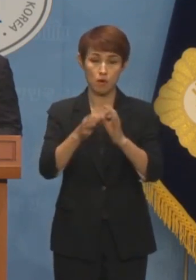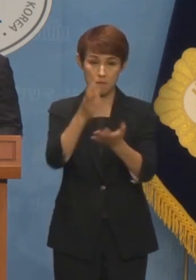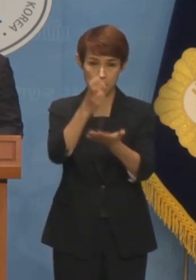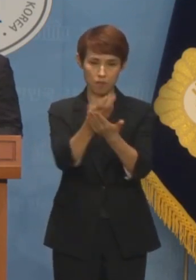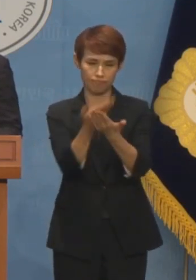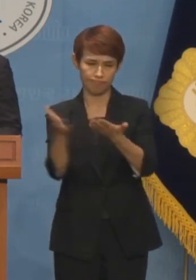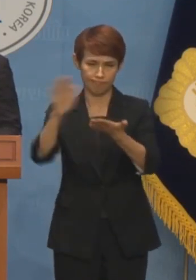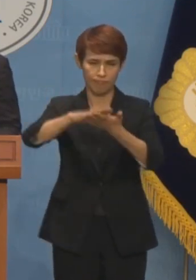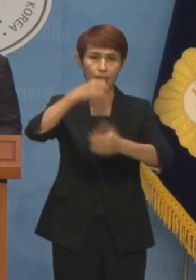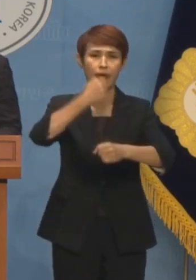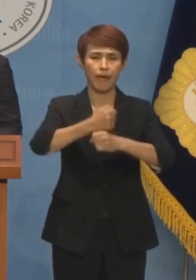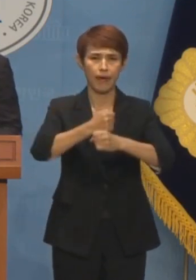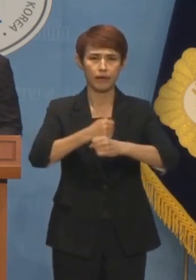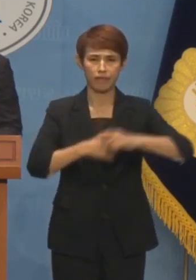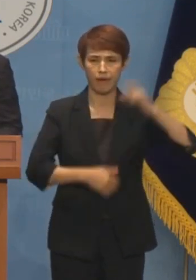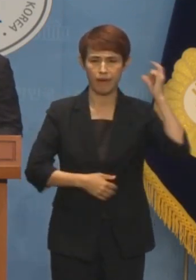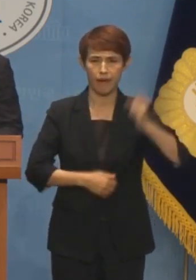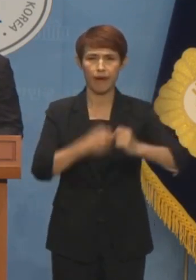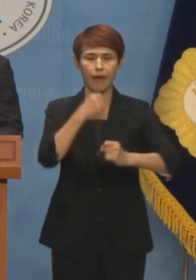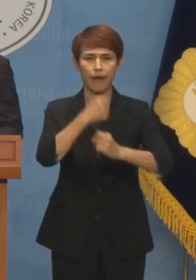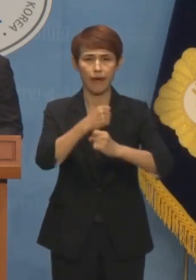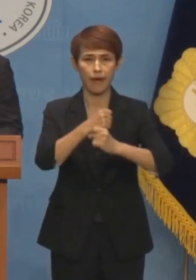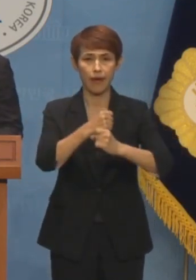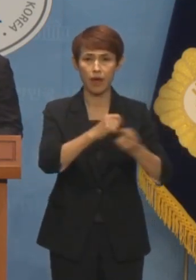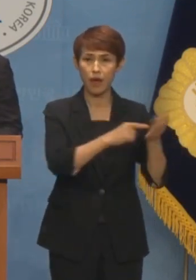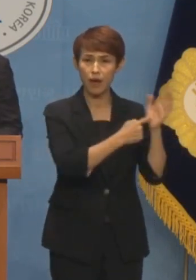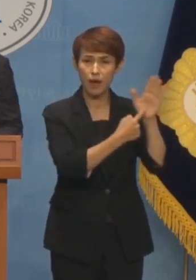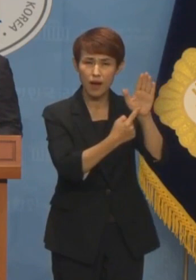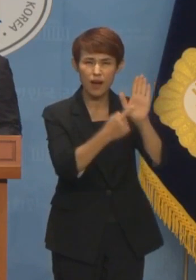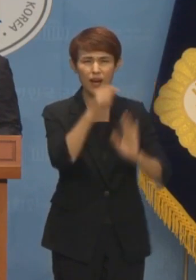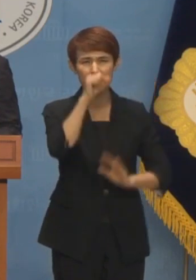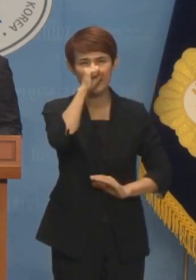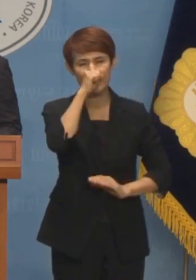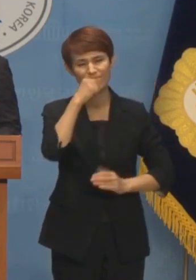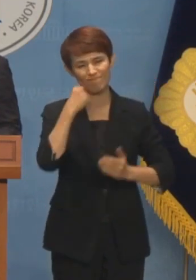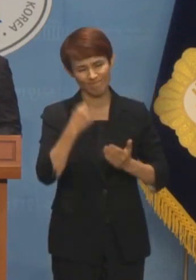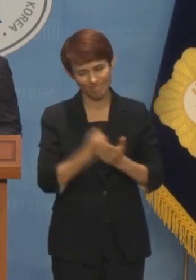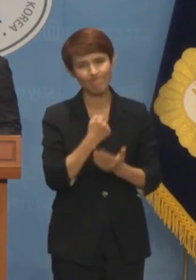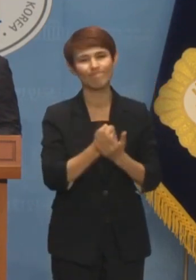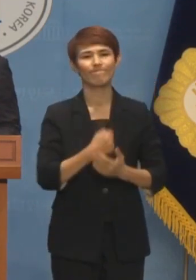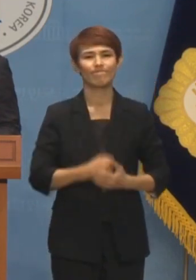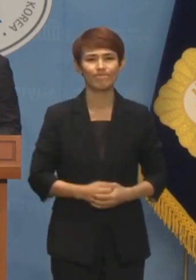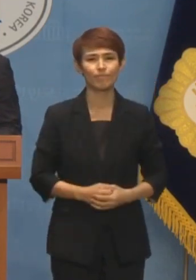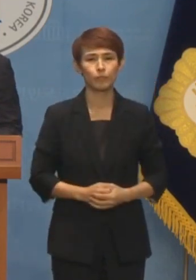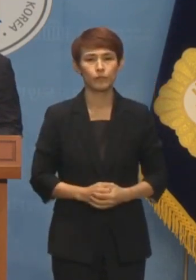개정하겠다, 강화하겠다 같은 메시지가 나왔으면 하는 아쉬움이 있습니다.